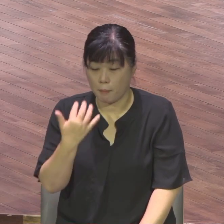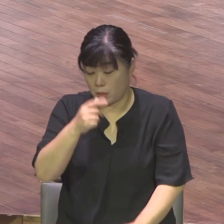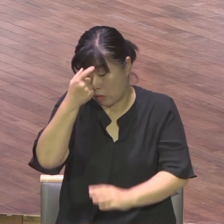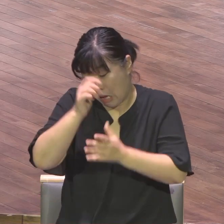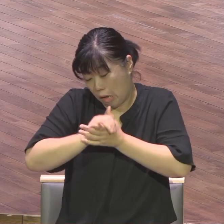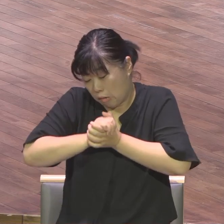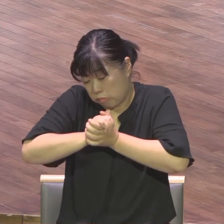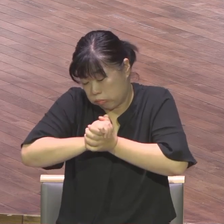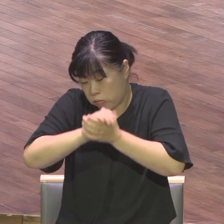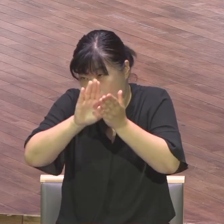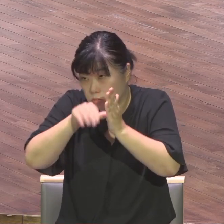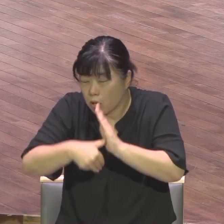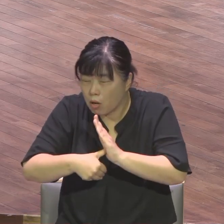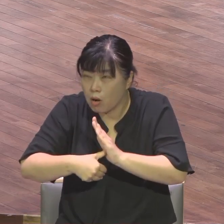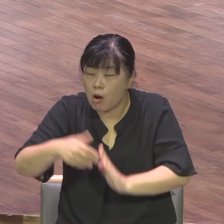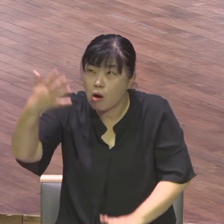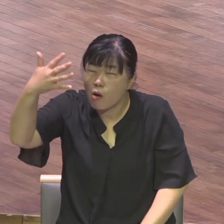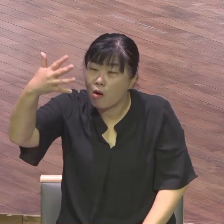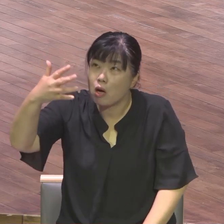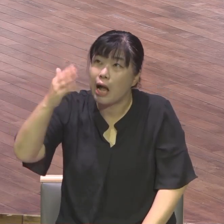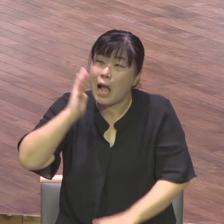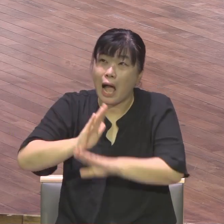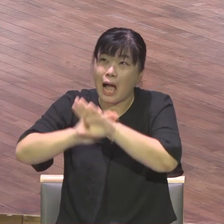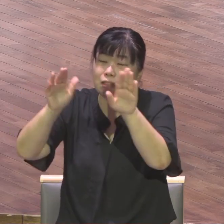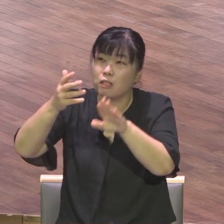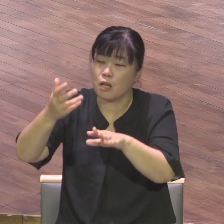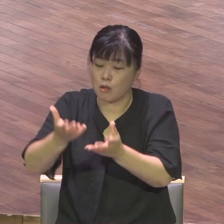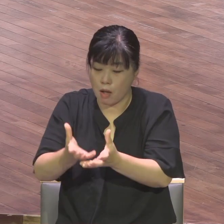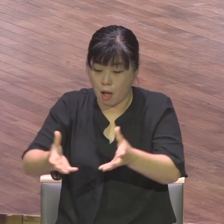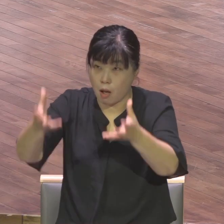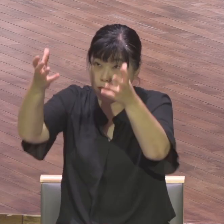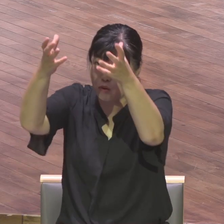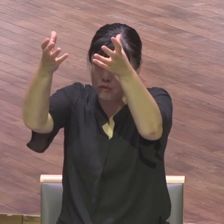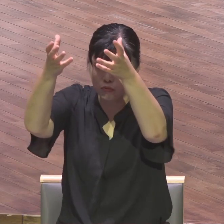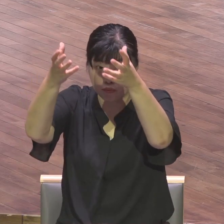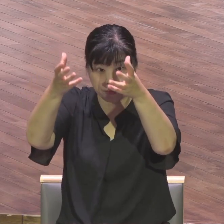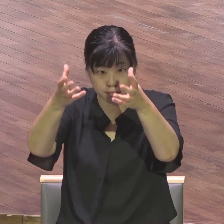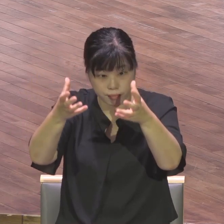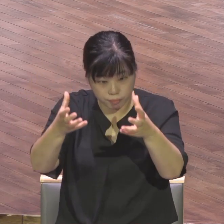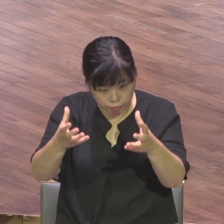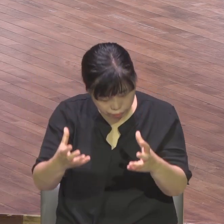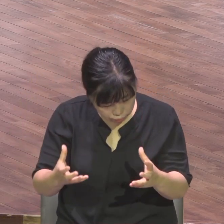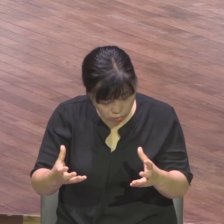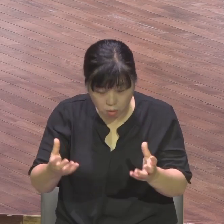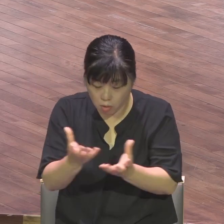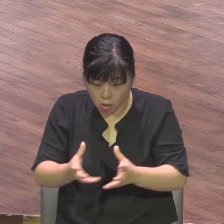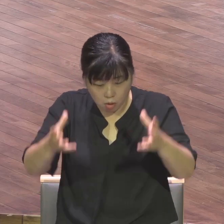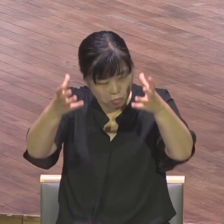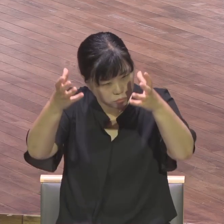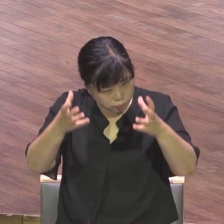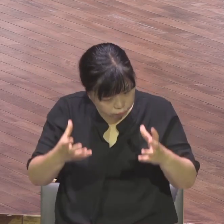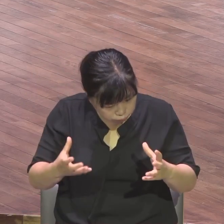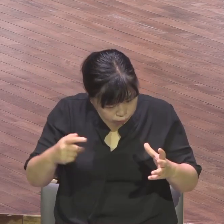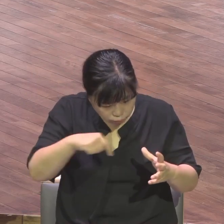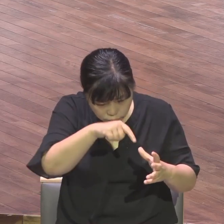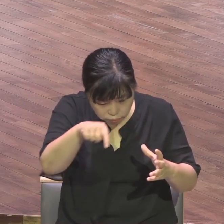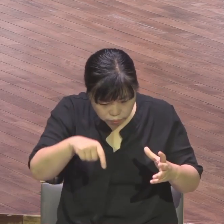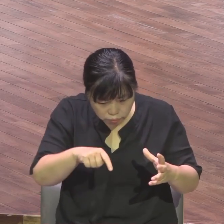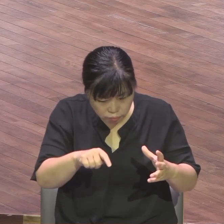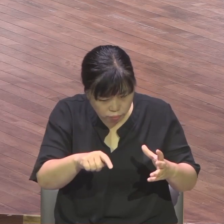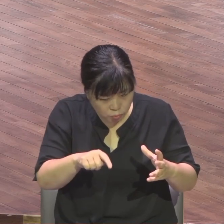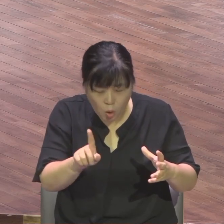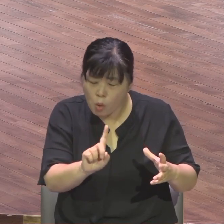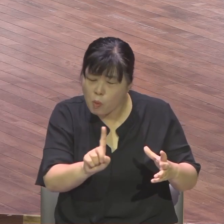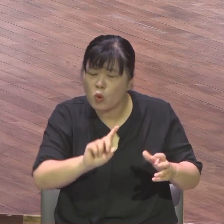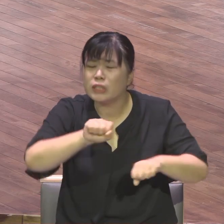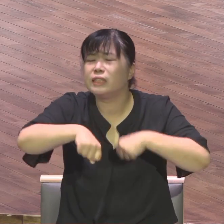막 각종 짐승이 다 담겨 있어요. 이 짐승들은 레위기 11장과 신명기 14장에 나오는 부정한